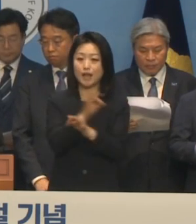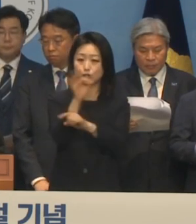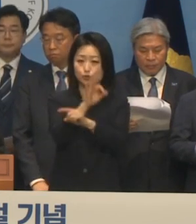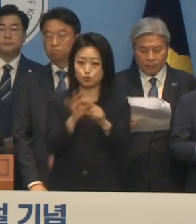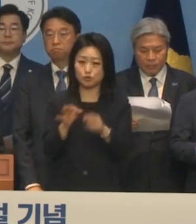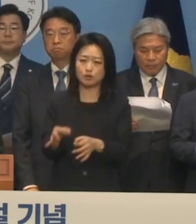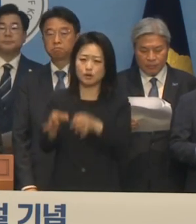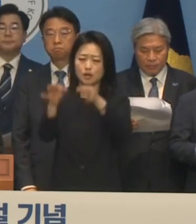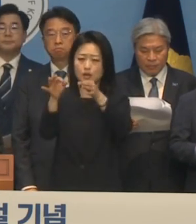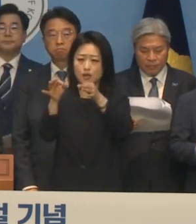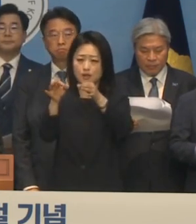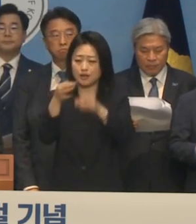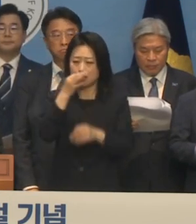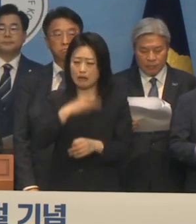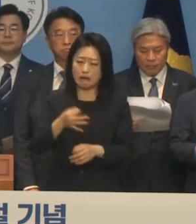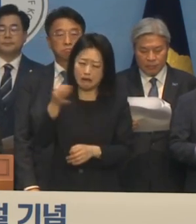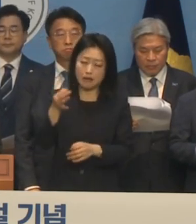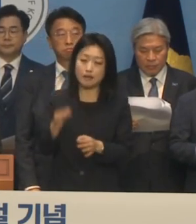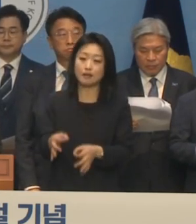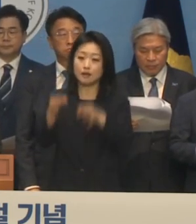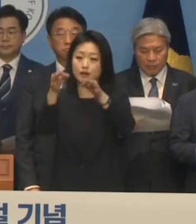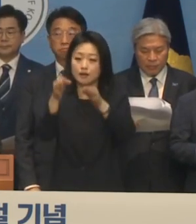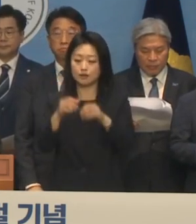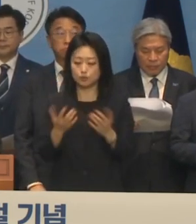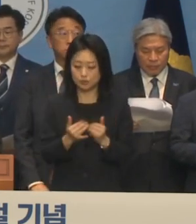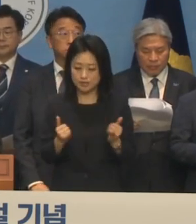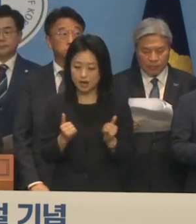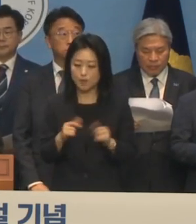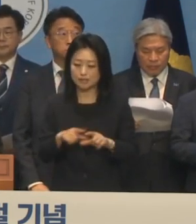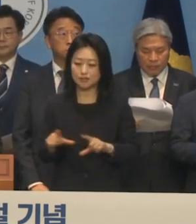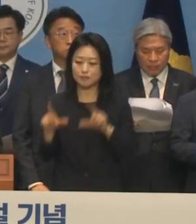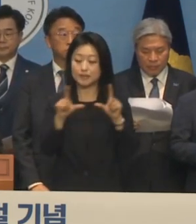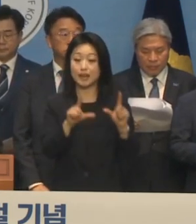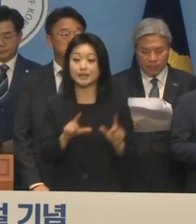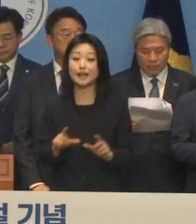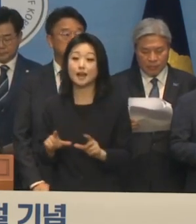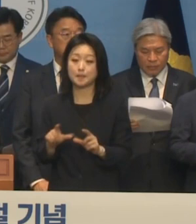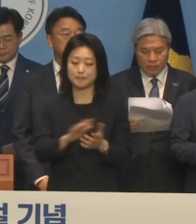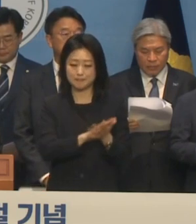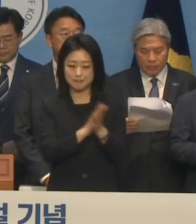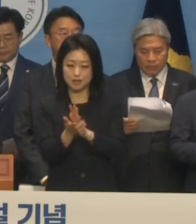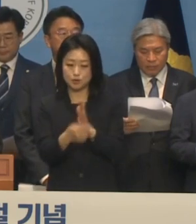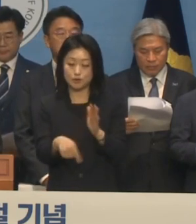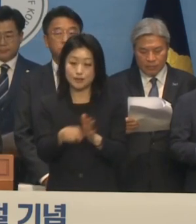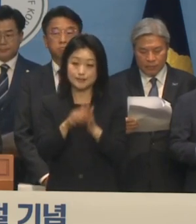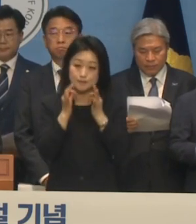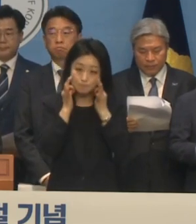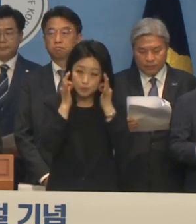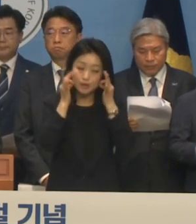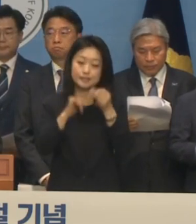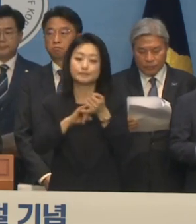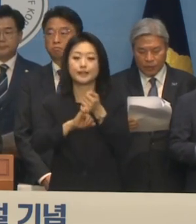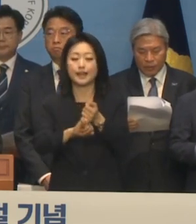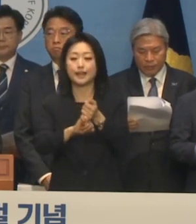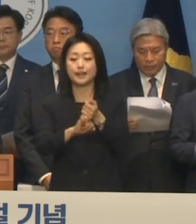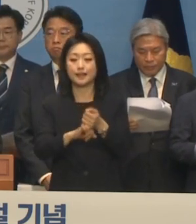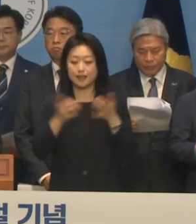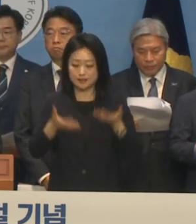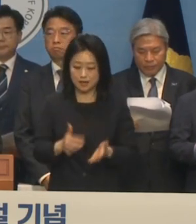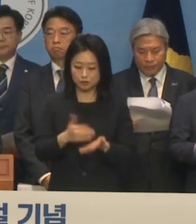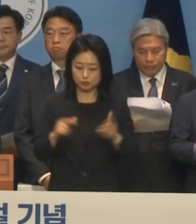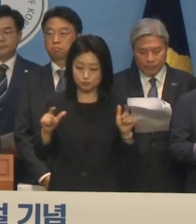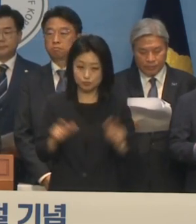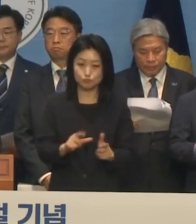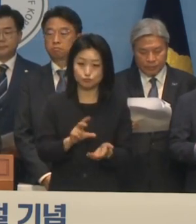고금리로 고통받는 노동자들과 서민의 삶을 개선하기 위해 최선을 다할 것임을 다짐합니다. 또 저출생